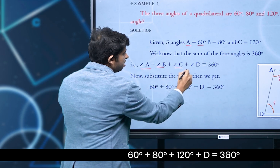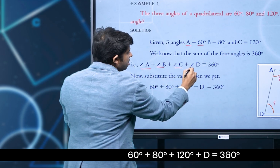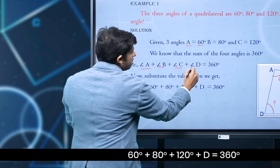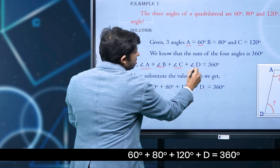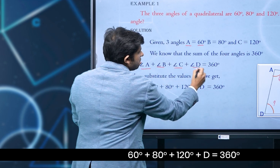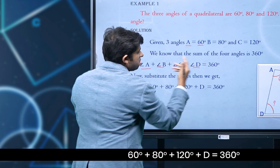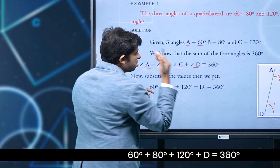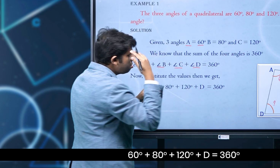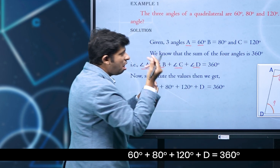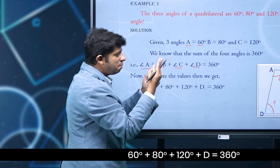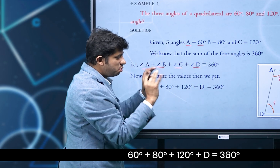डिग्रीज.